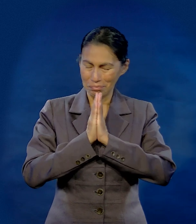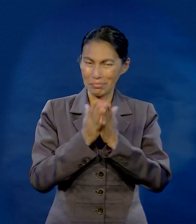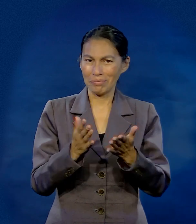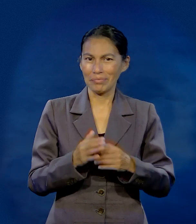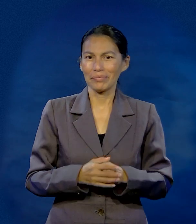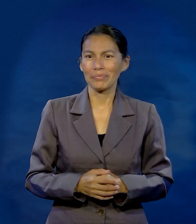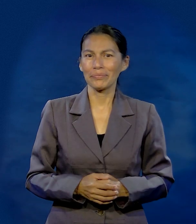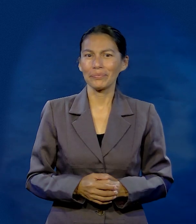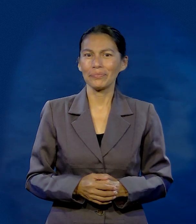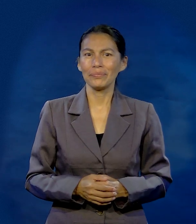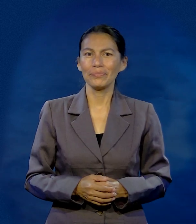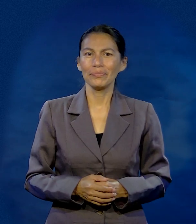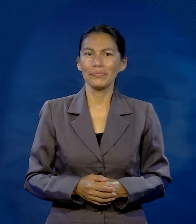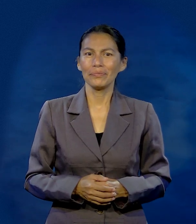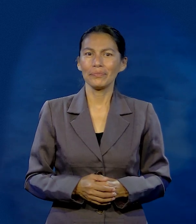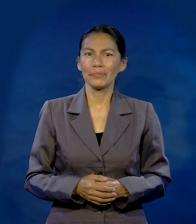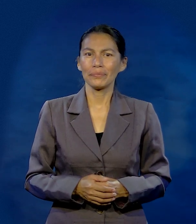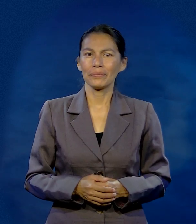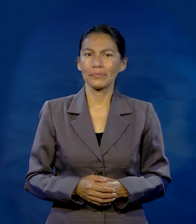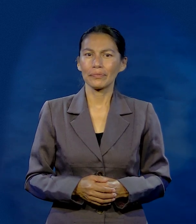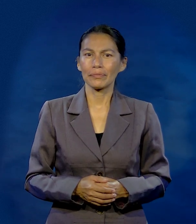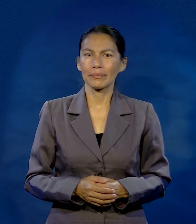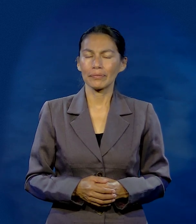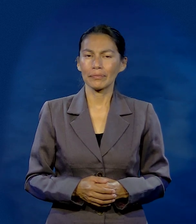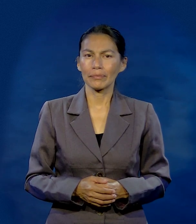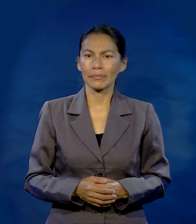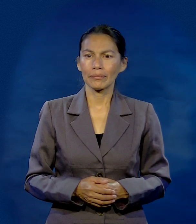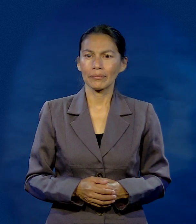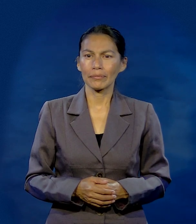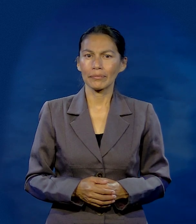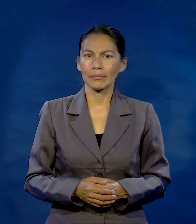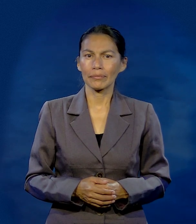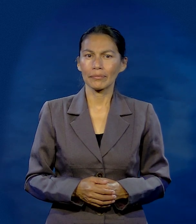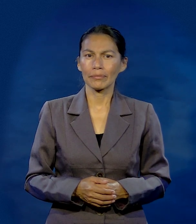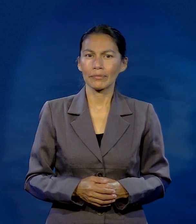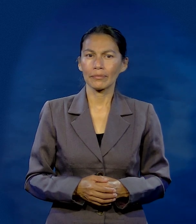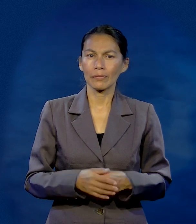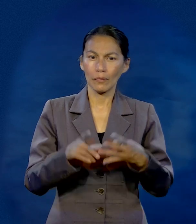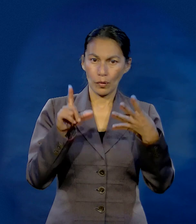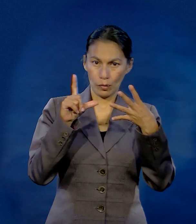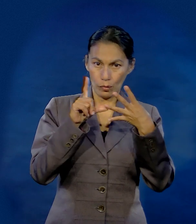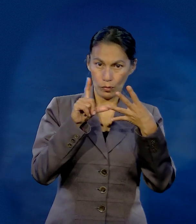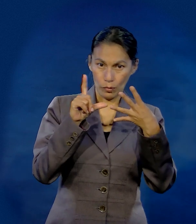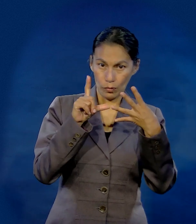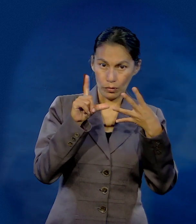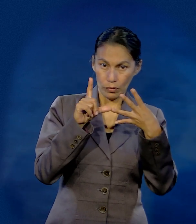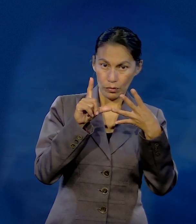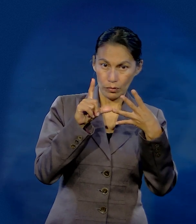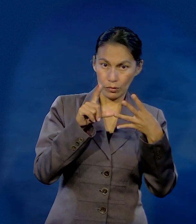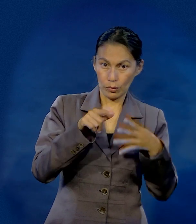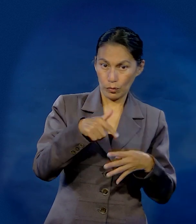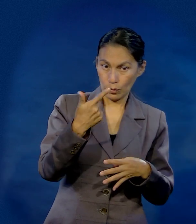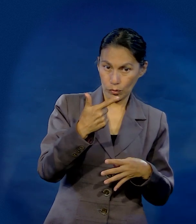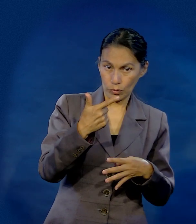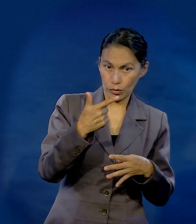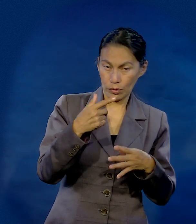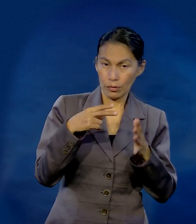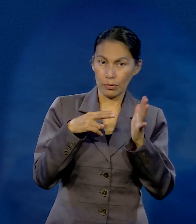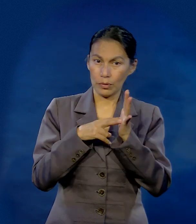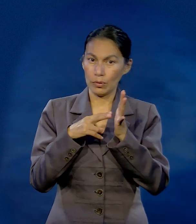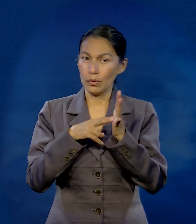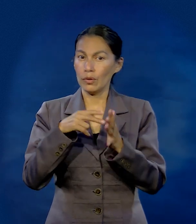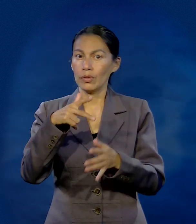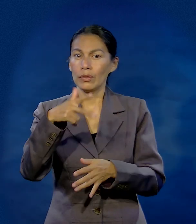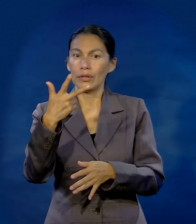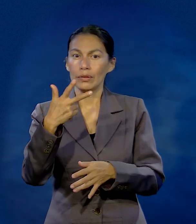13 Lucas capítulo 12 versículo 13 y lo está buscando por favor diga Amén y si no está